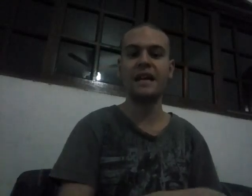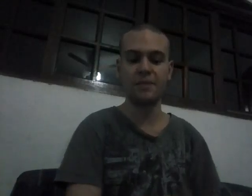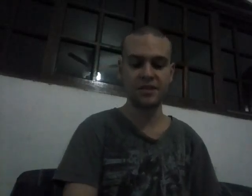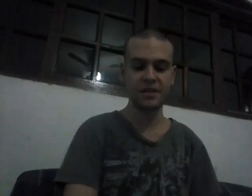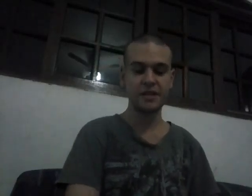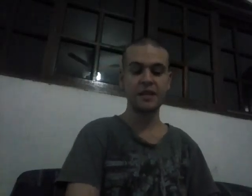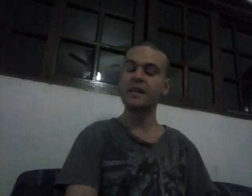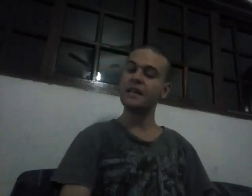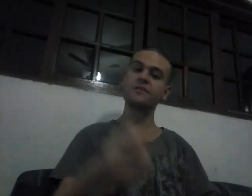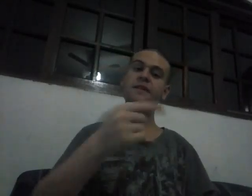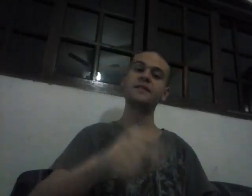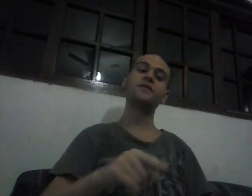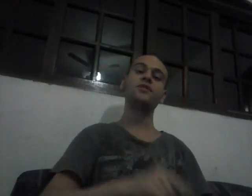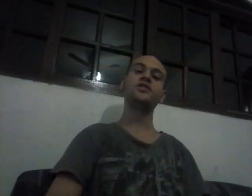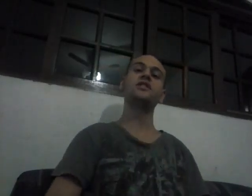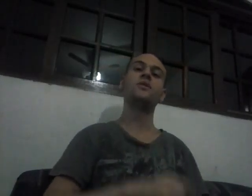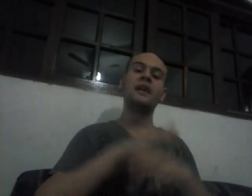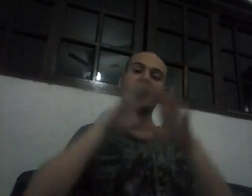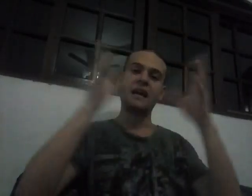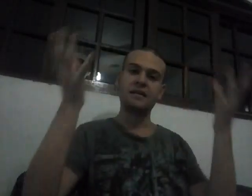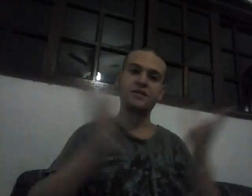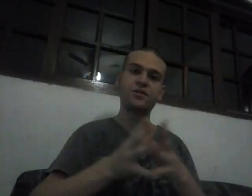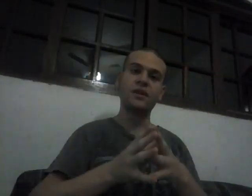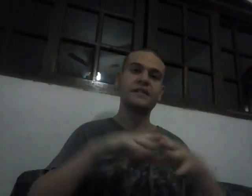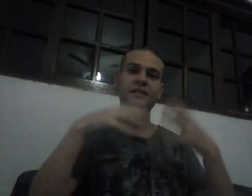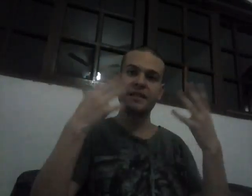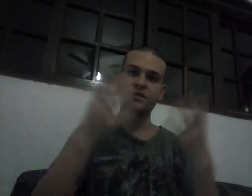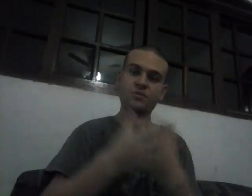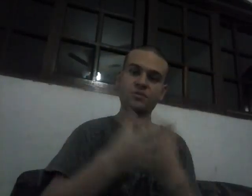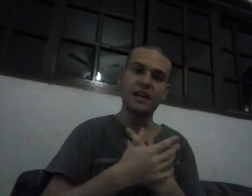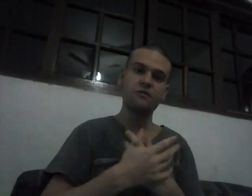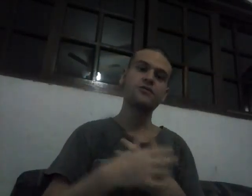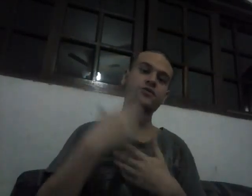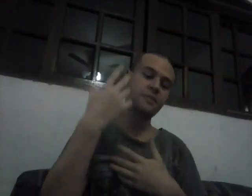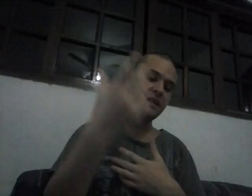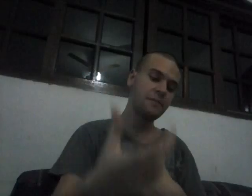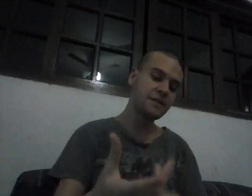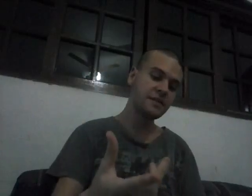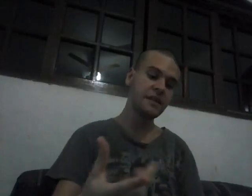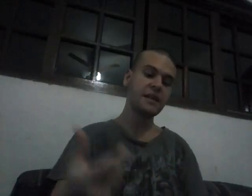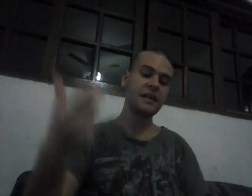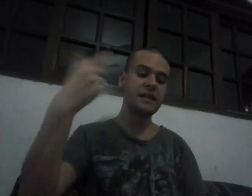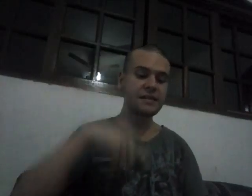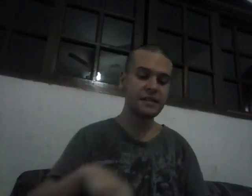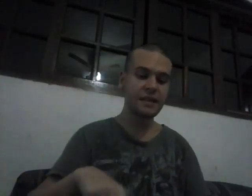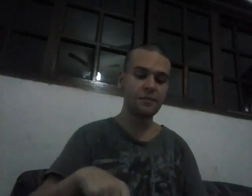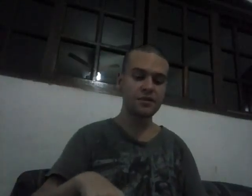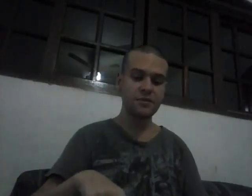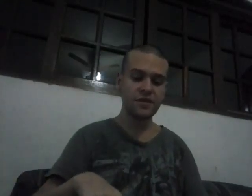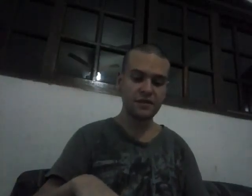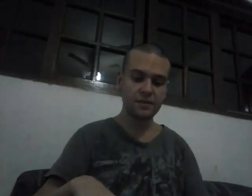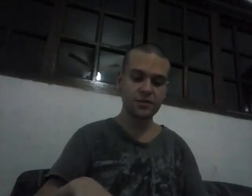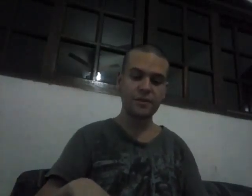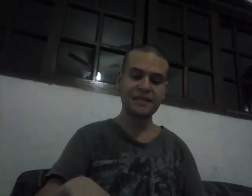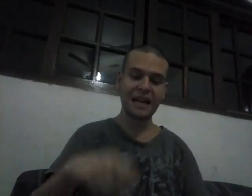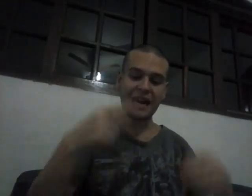intérprete. Eu espero que vocês tenham curtido essa história, esse resumo geral sobre a Libras. E na próxima vinda, vamos começar